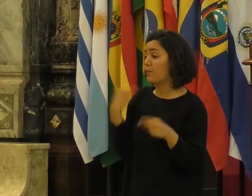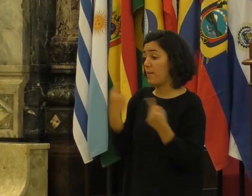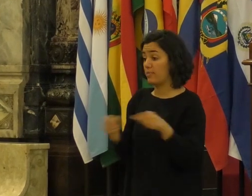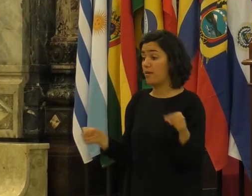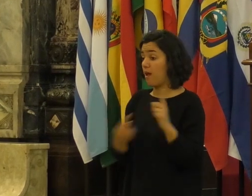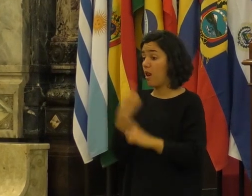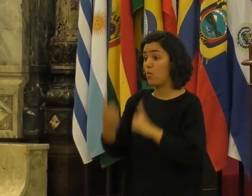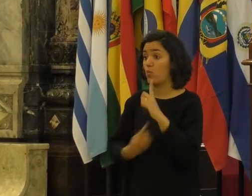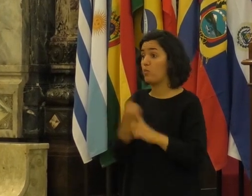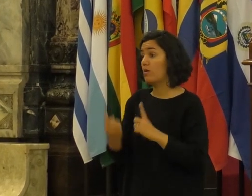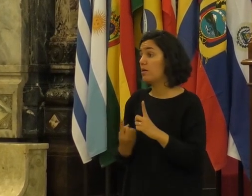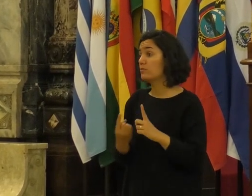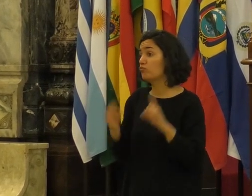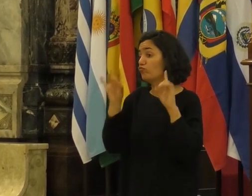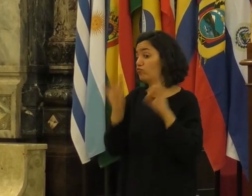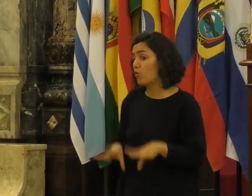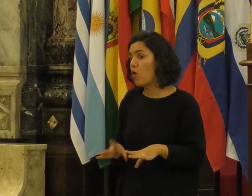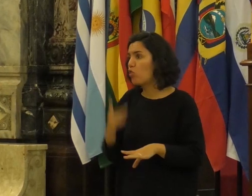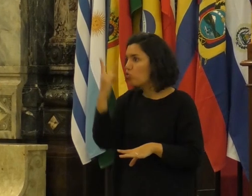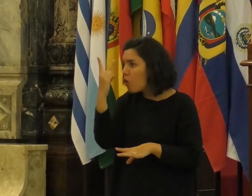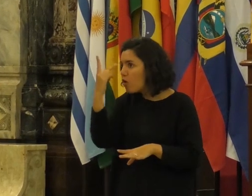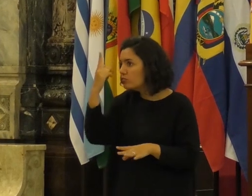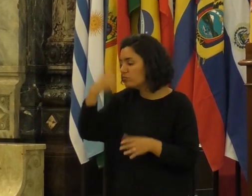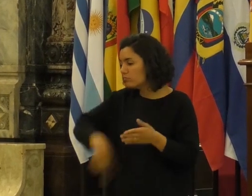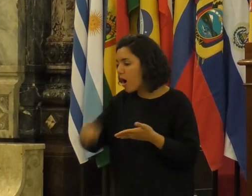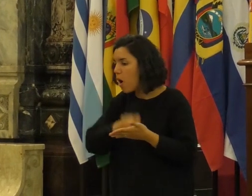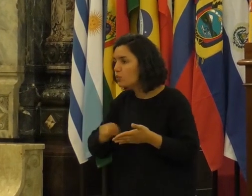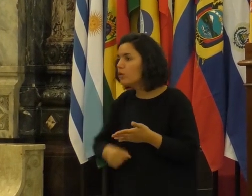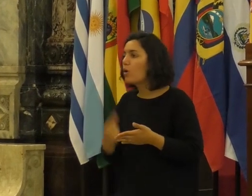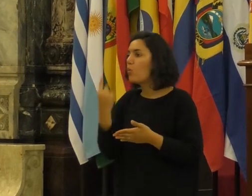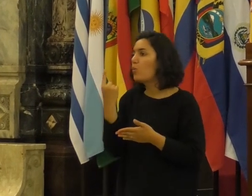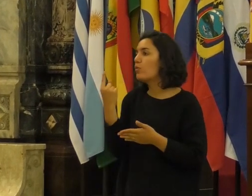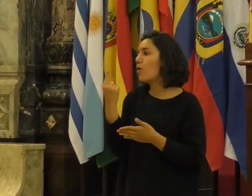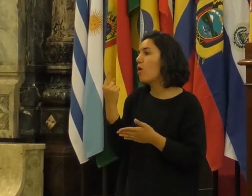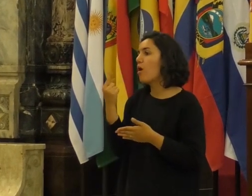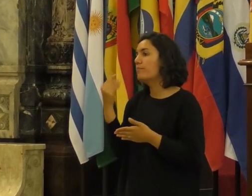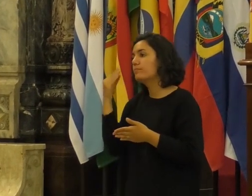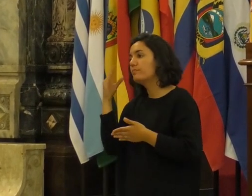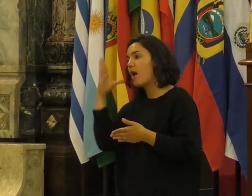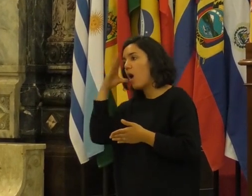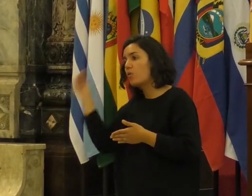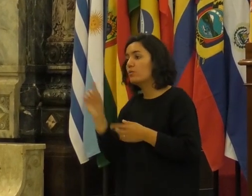materias que tienen solamente dos autores, uno nacido en Austria y otro nacido en Francia.